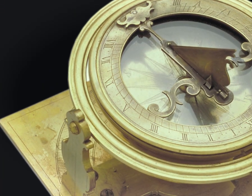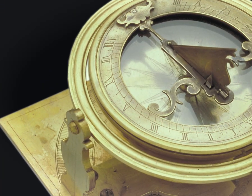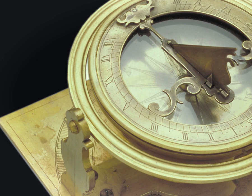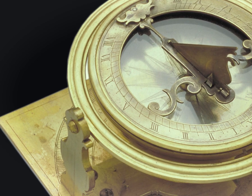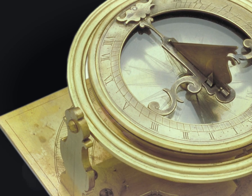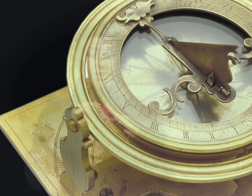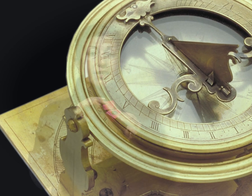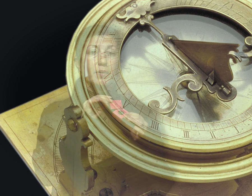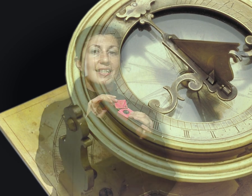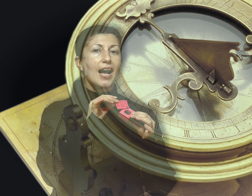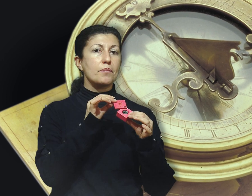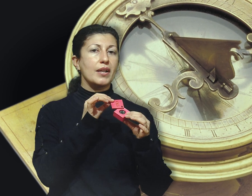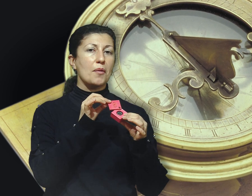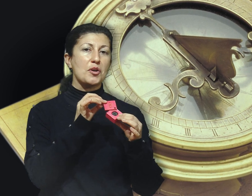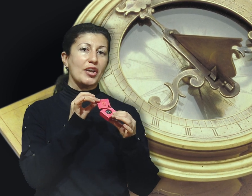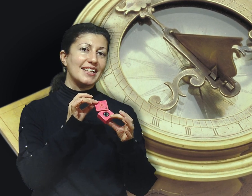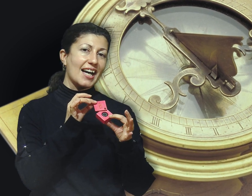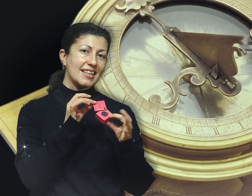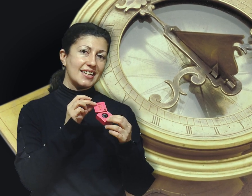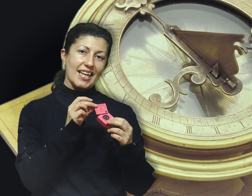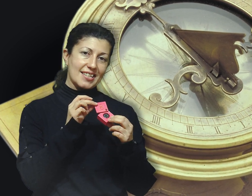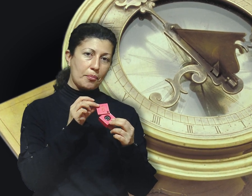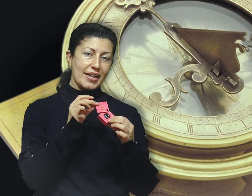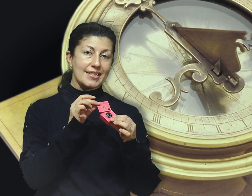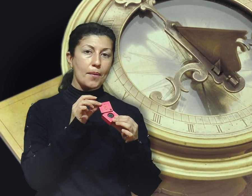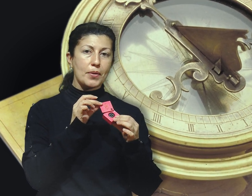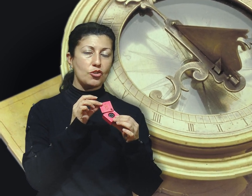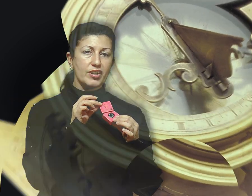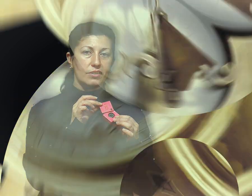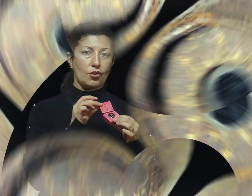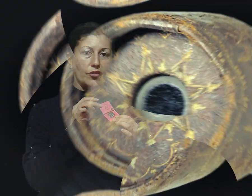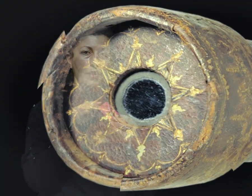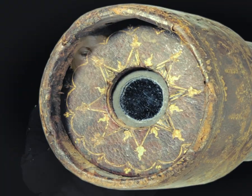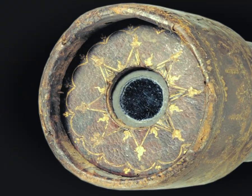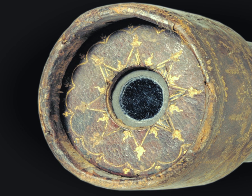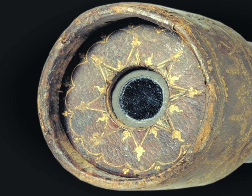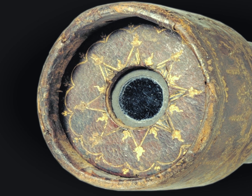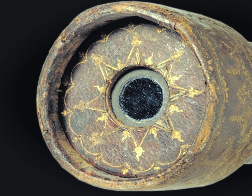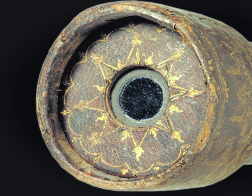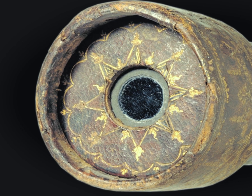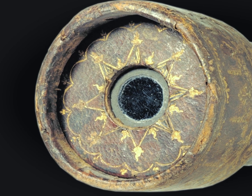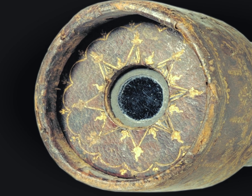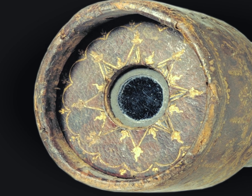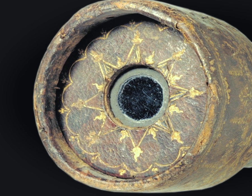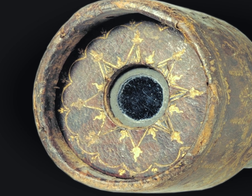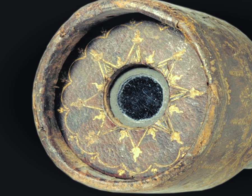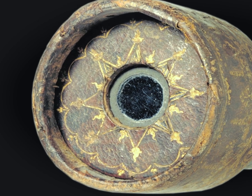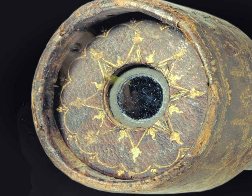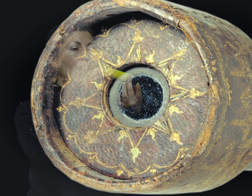bussola, indispensabile per orientarti e sapere sempre dove ti trovi. Un cannocchiale,